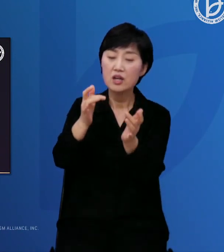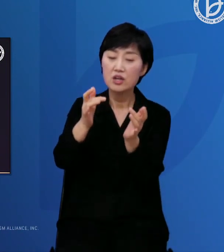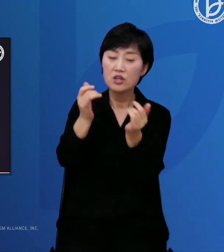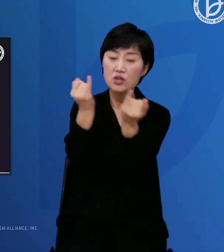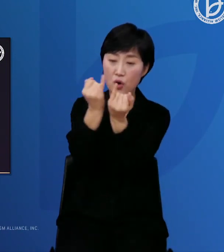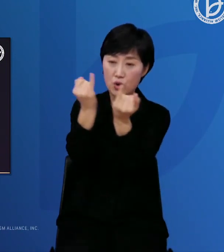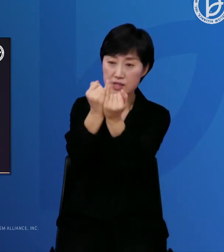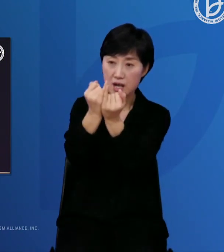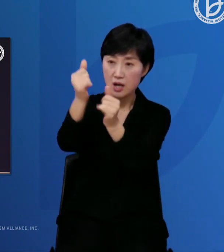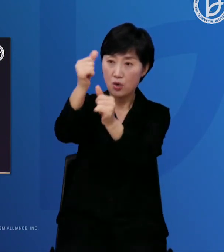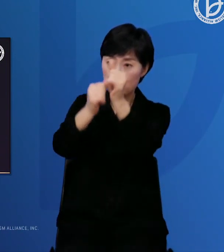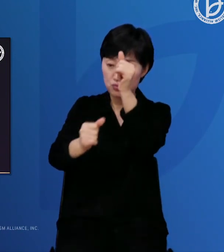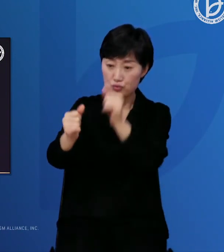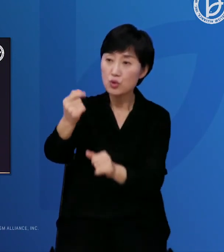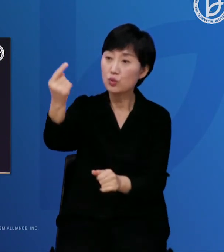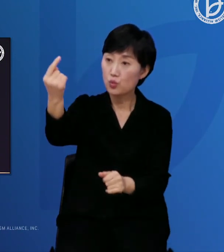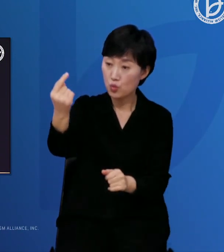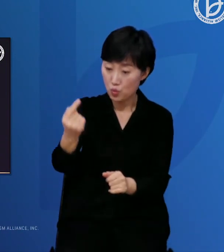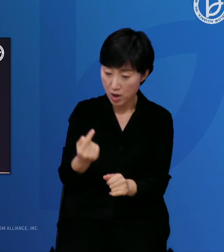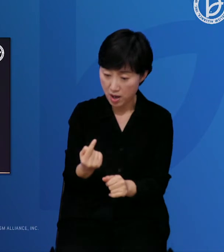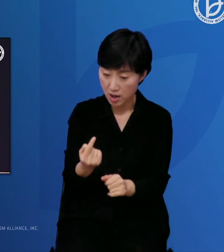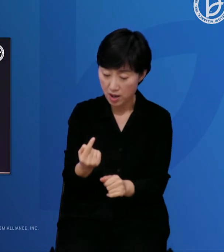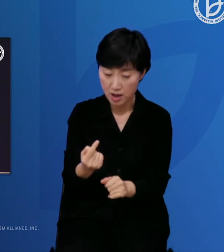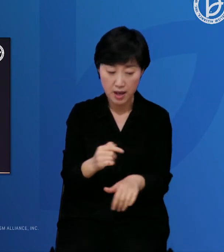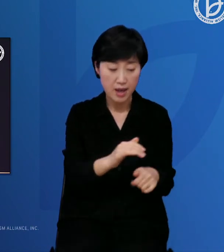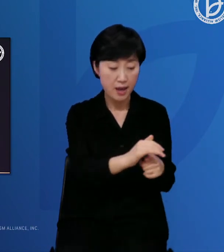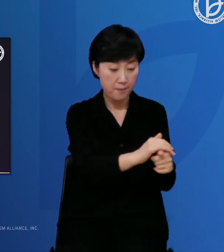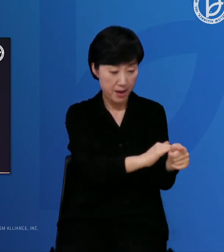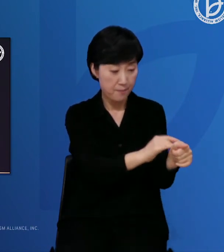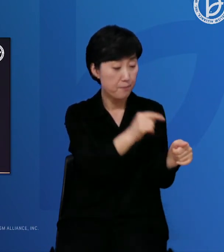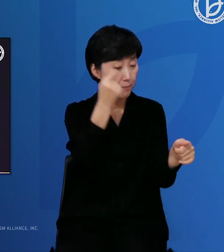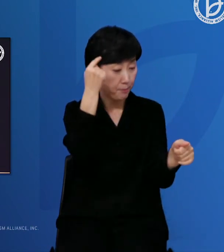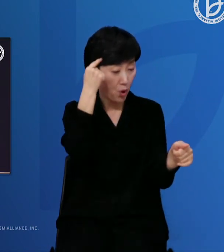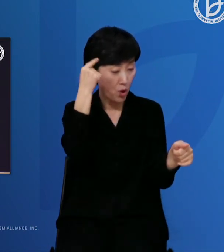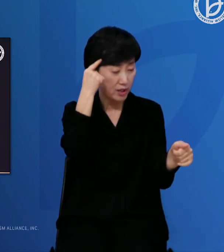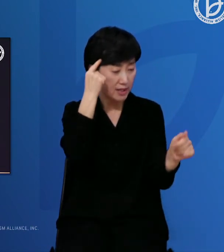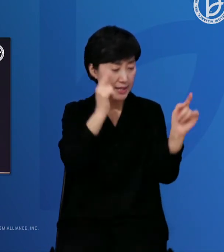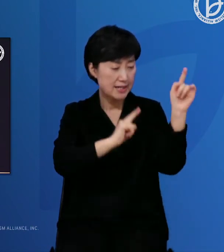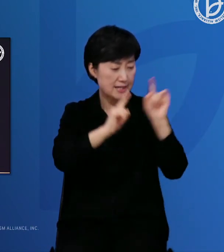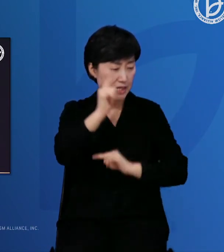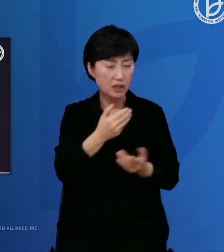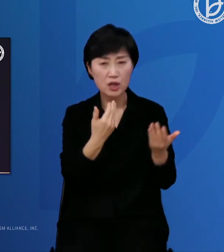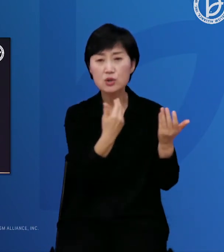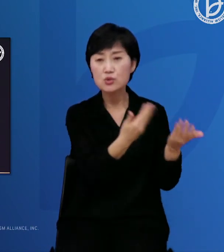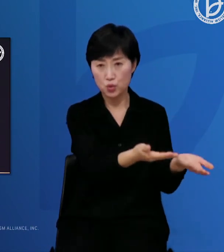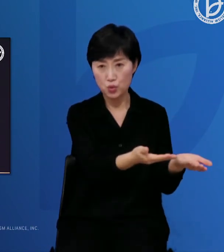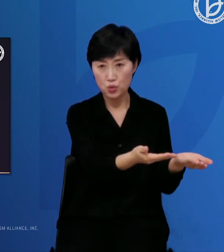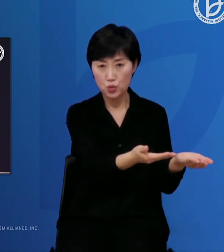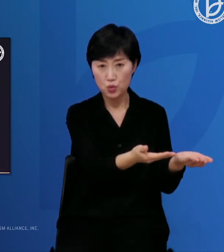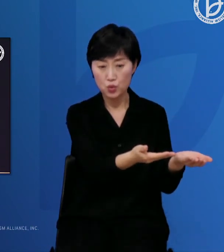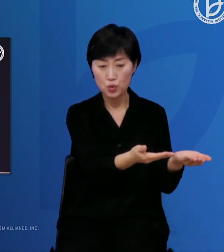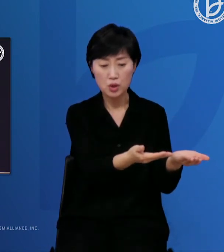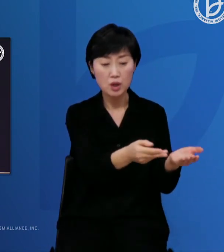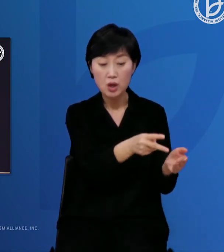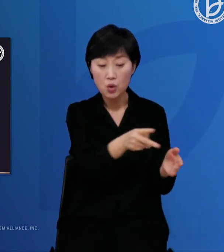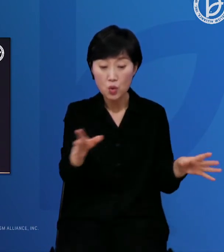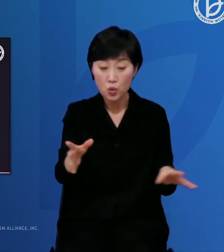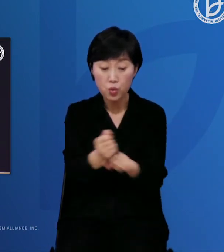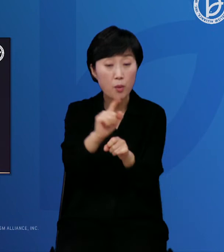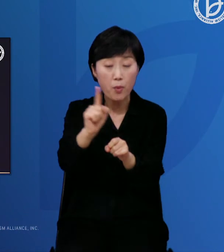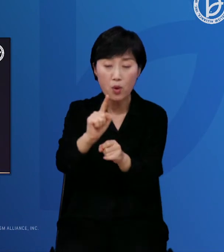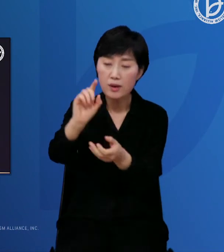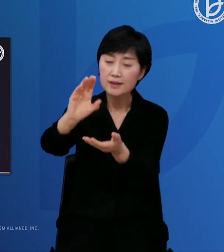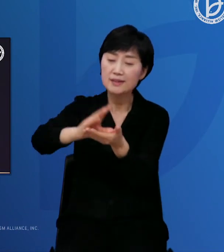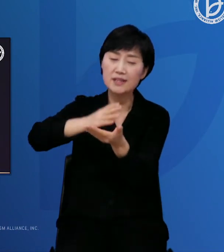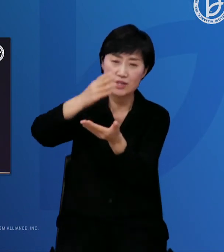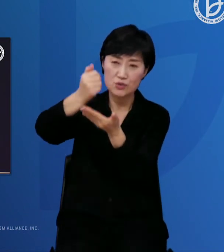뱀의 머리를 상하게 할 것이다. The offspring of the woman will crush the head of the serpent. 그 주인공이 그리스도인데요. 그 그리스도